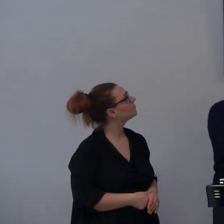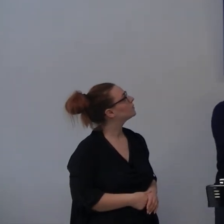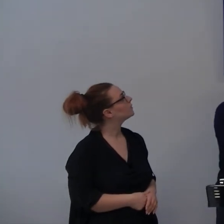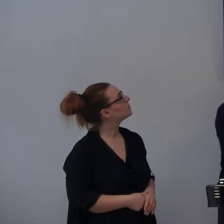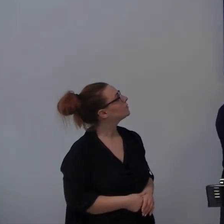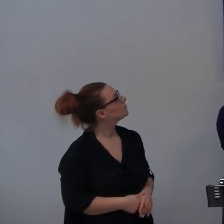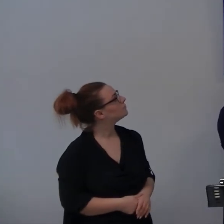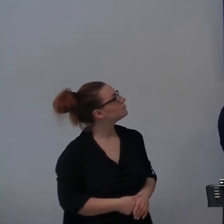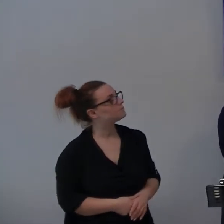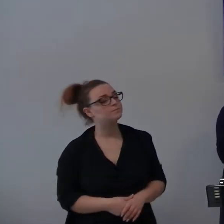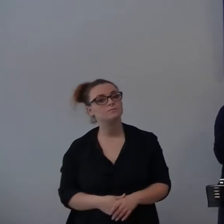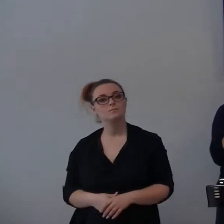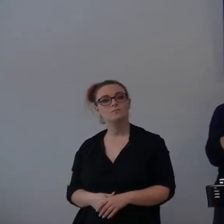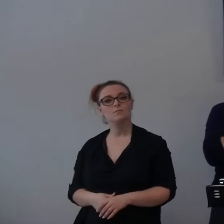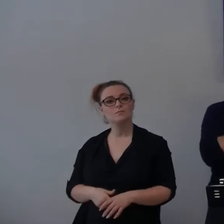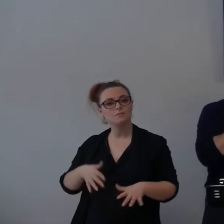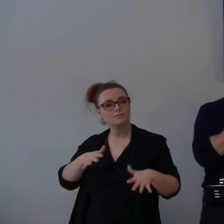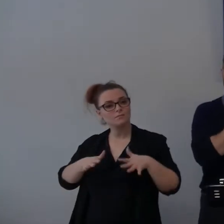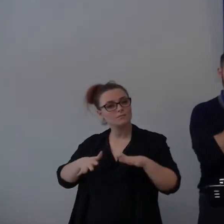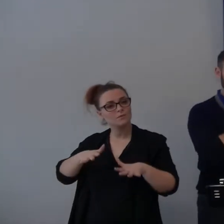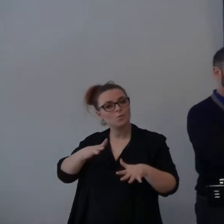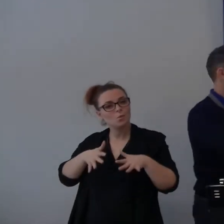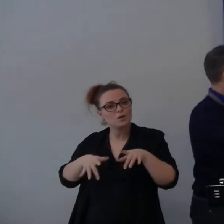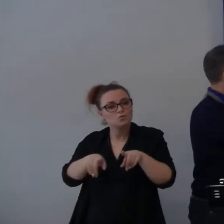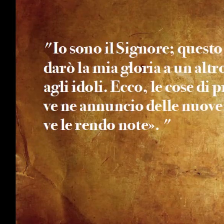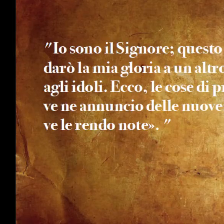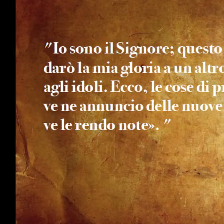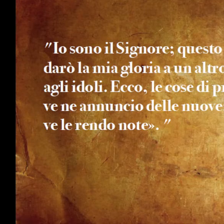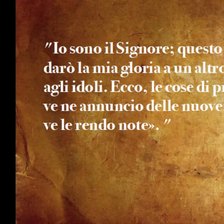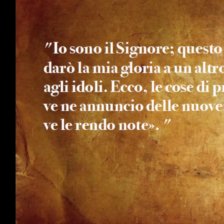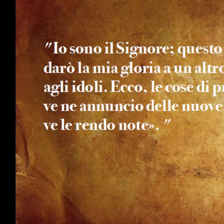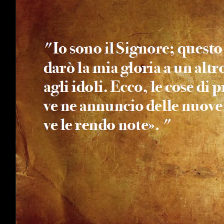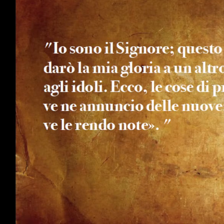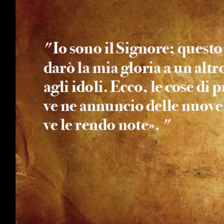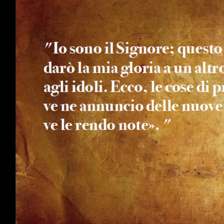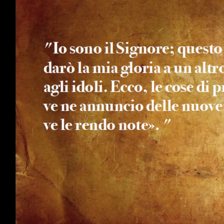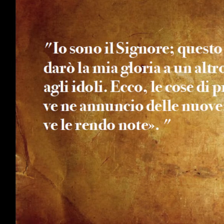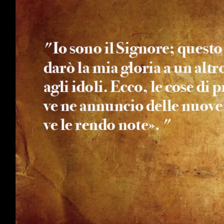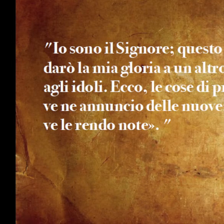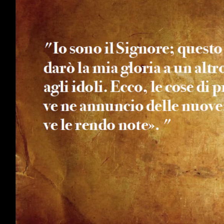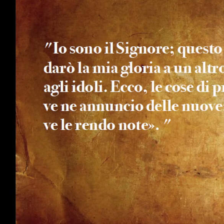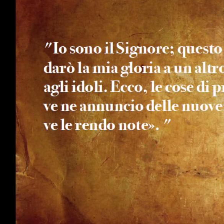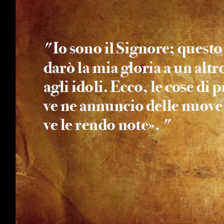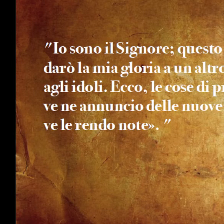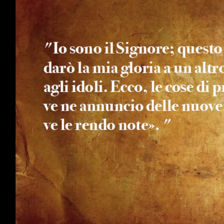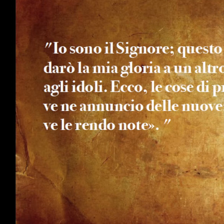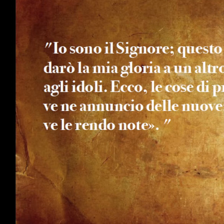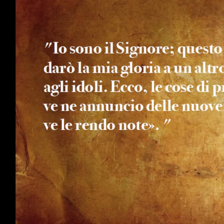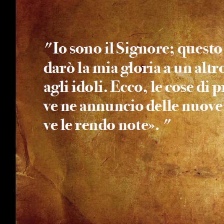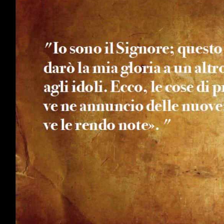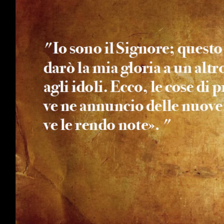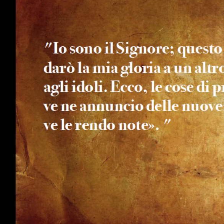C'è qualche simile inutile con come inizia Esodo 20. Io sono il Signore.